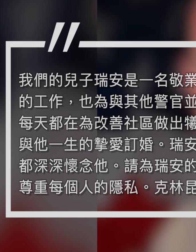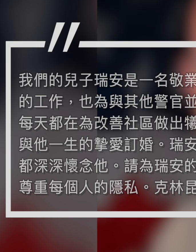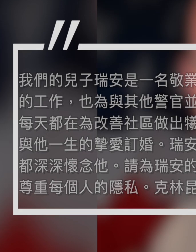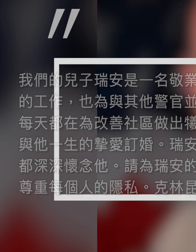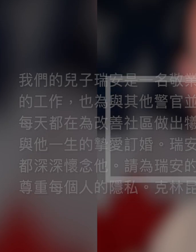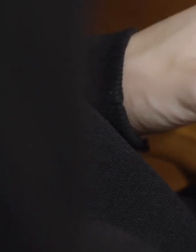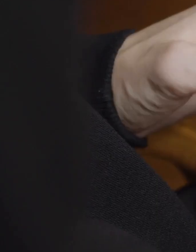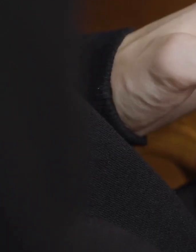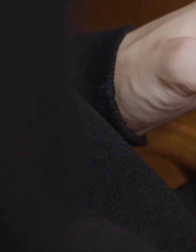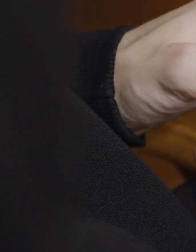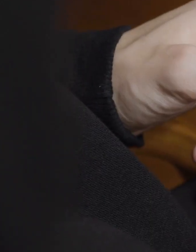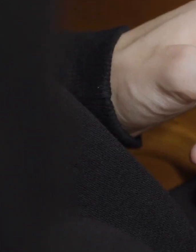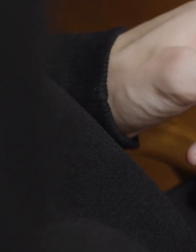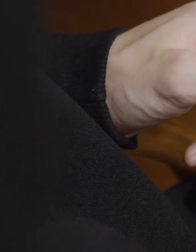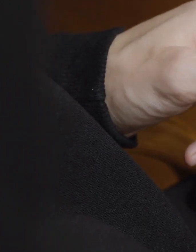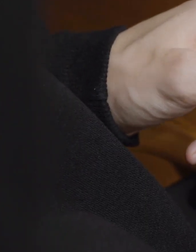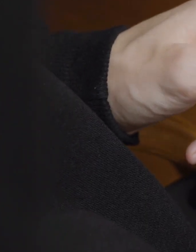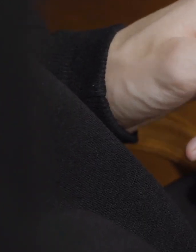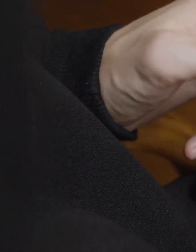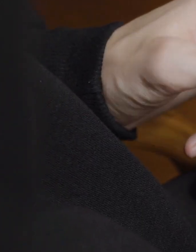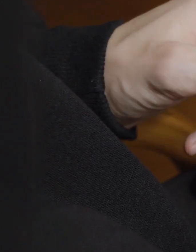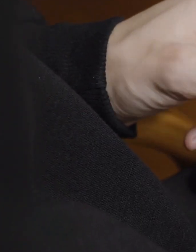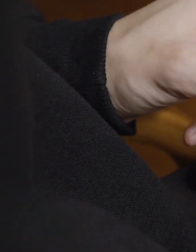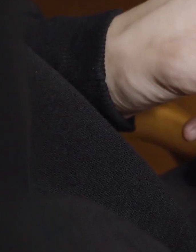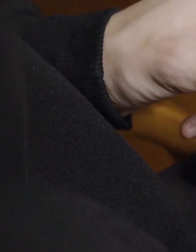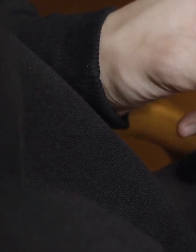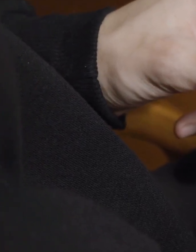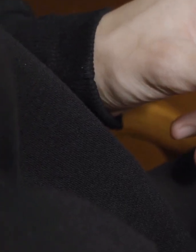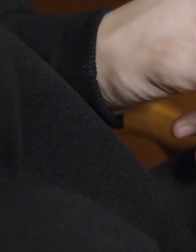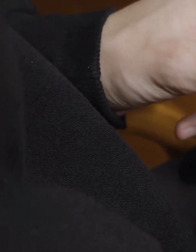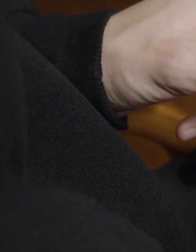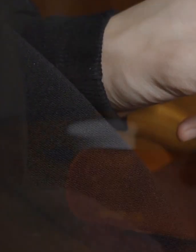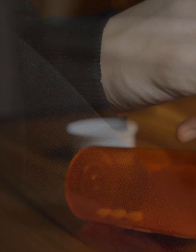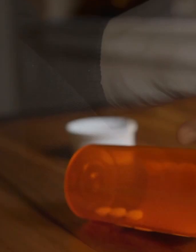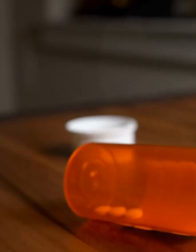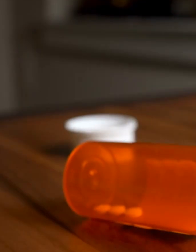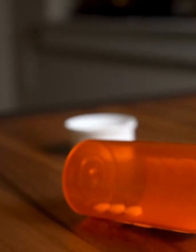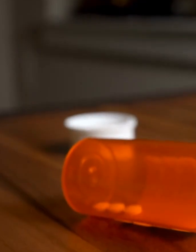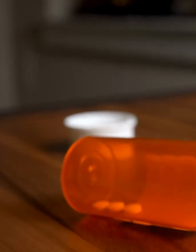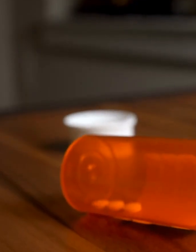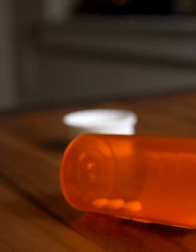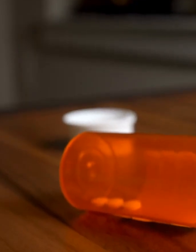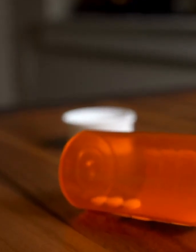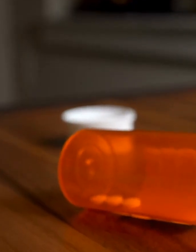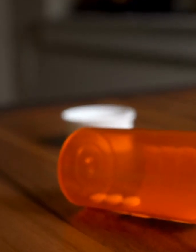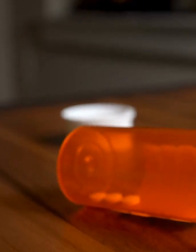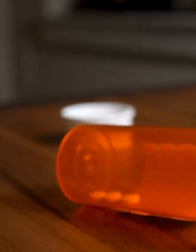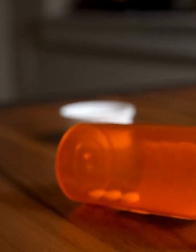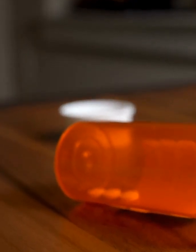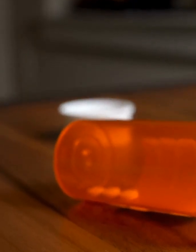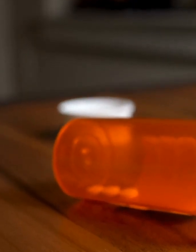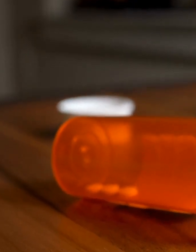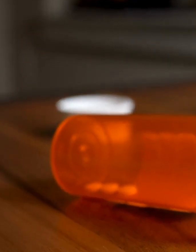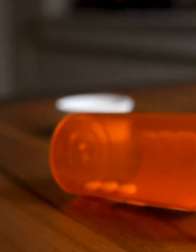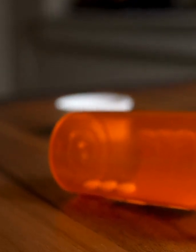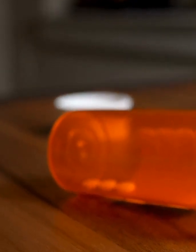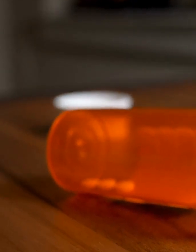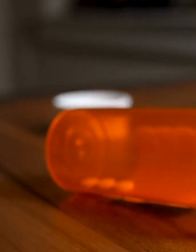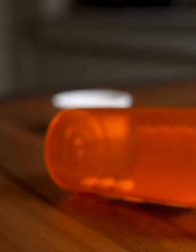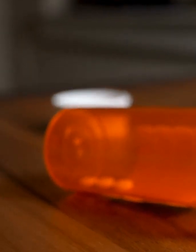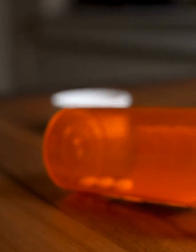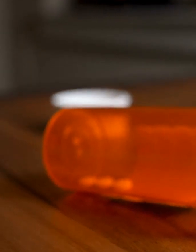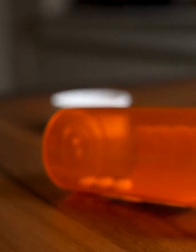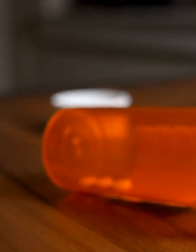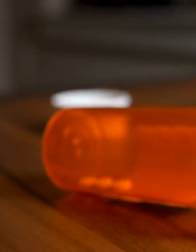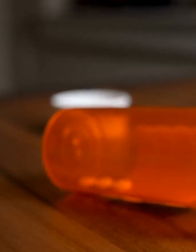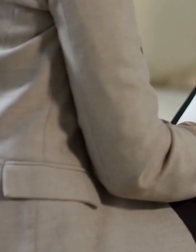念瑞安。目前有报道指出，嫌犯可能患有精神疾病，并接受了多年治疗。过去十个月以来，他